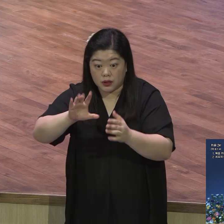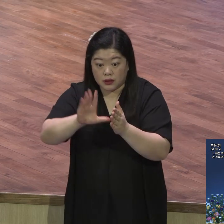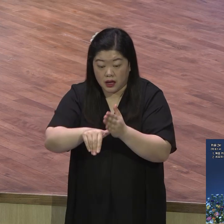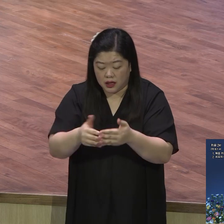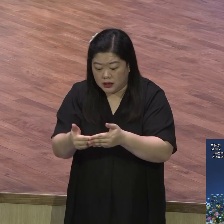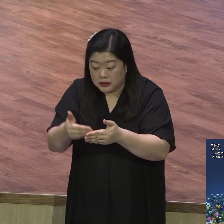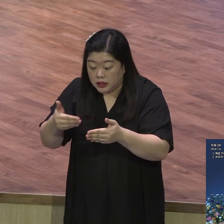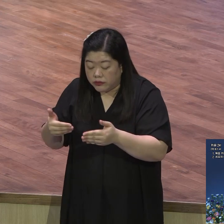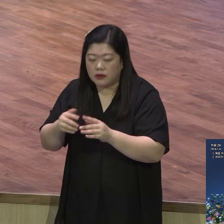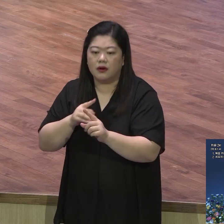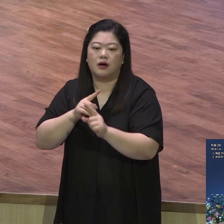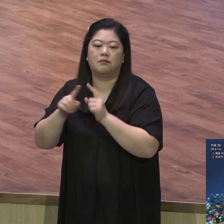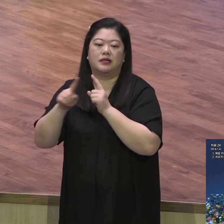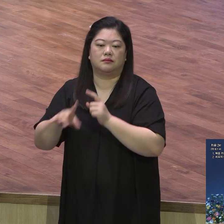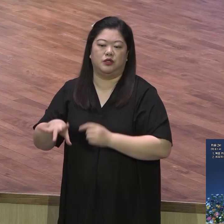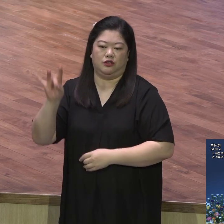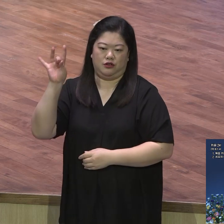말씀이었습니다.